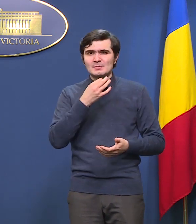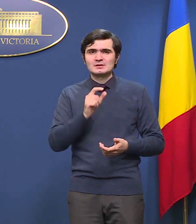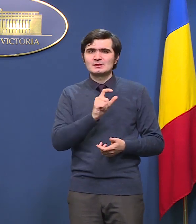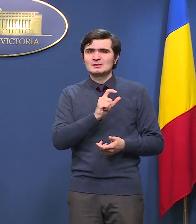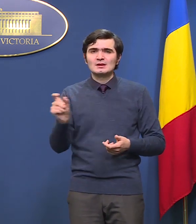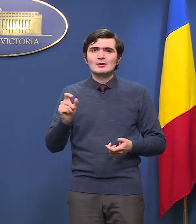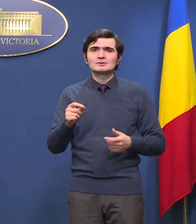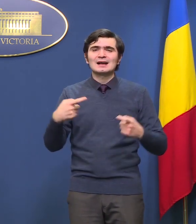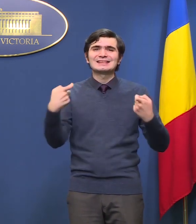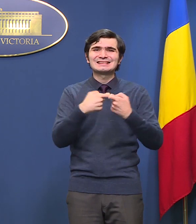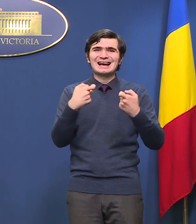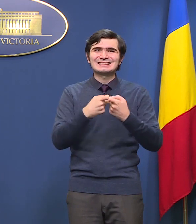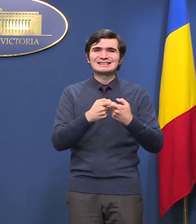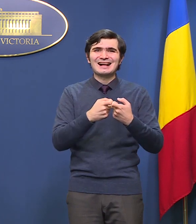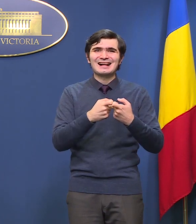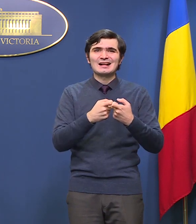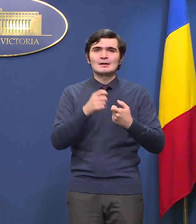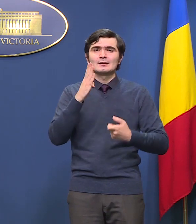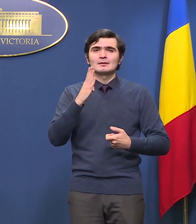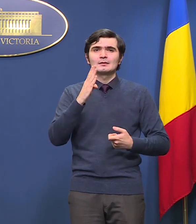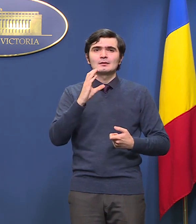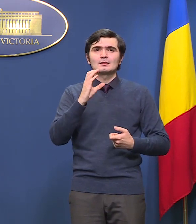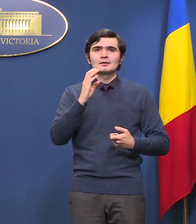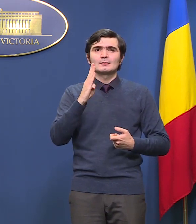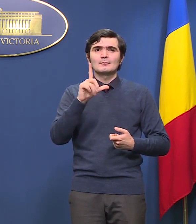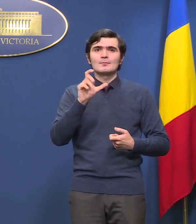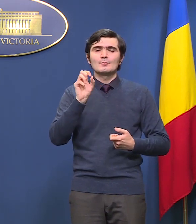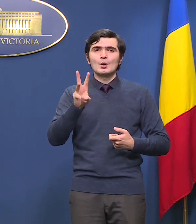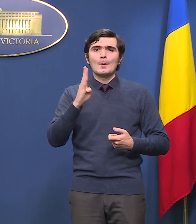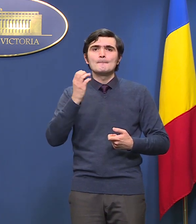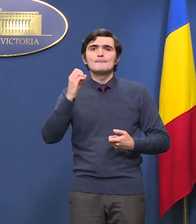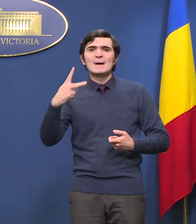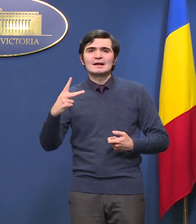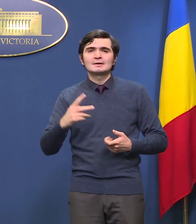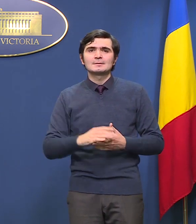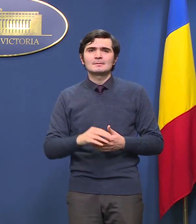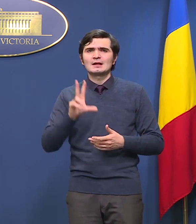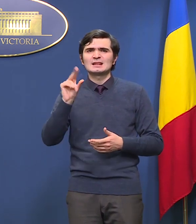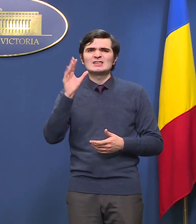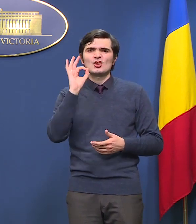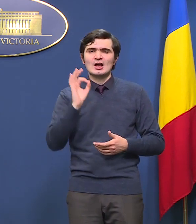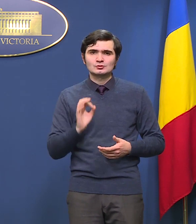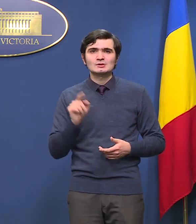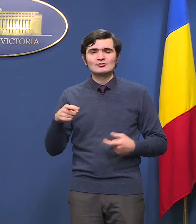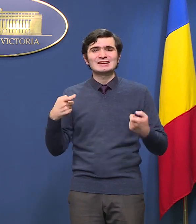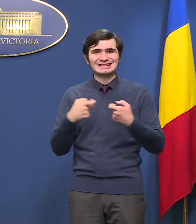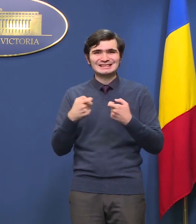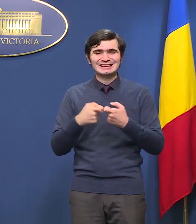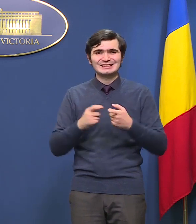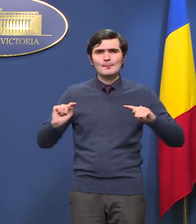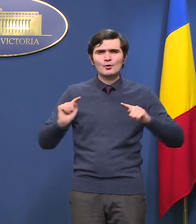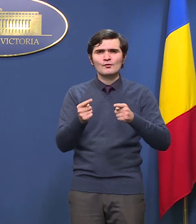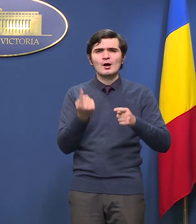clawback, care a ajuns taxa clawback la un nivel de 30%, creând practic o situație